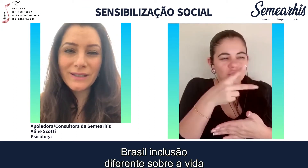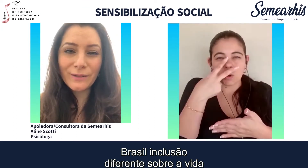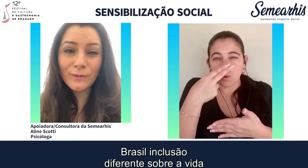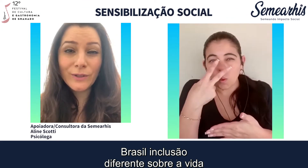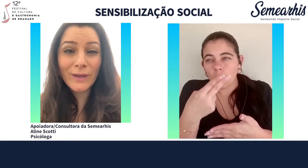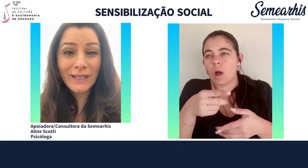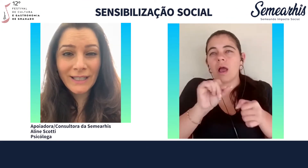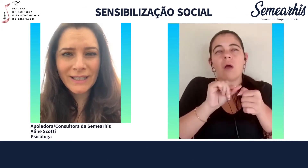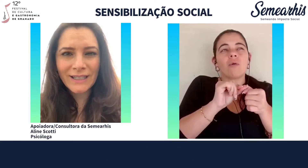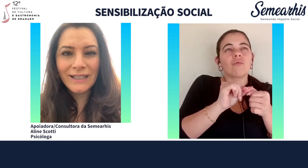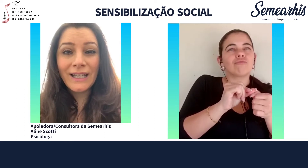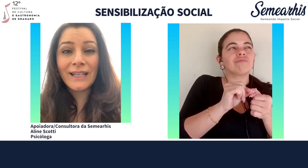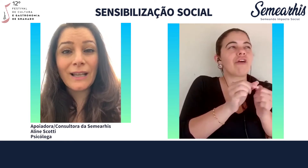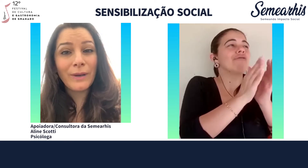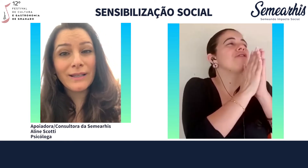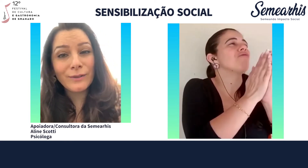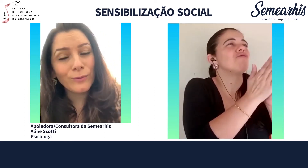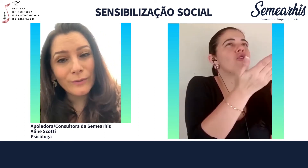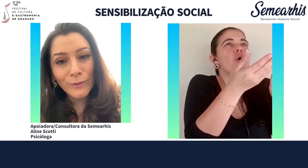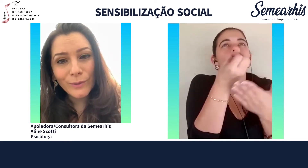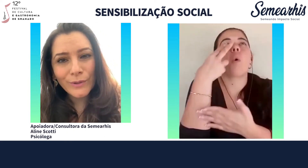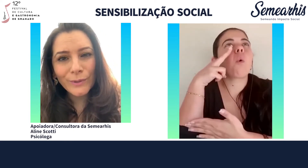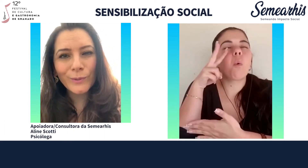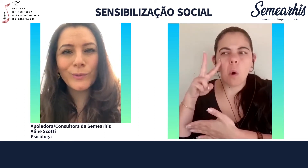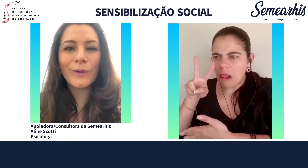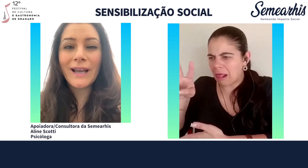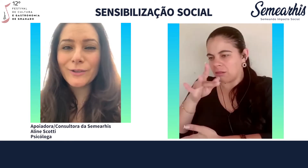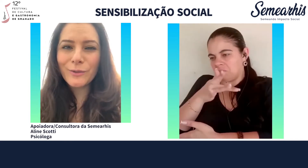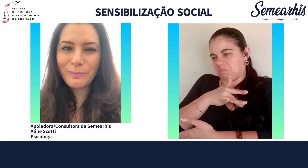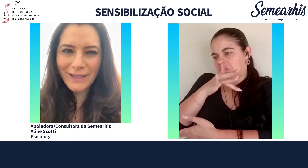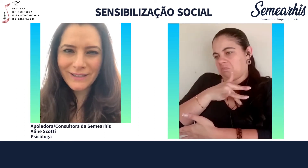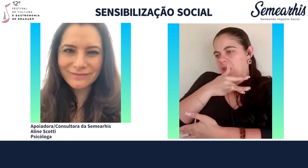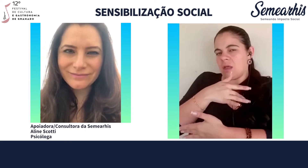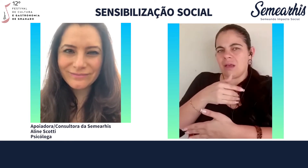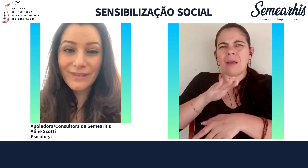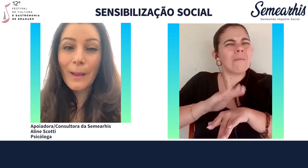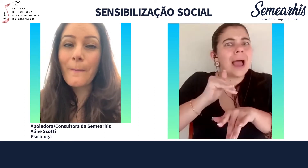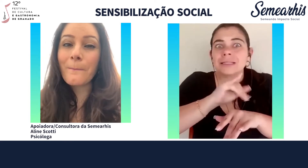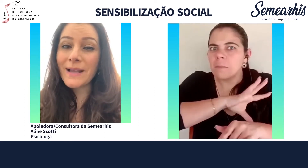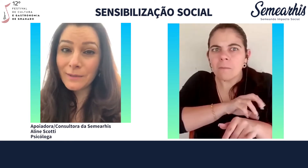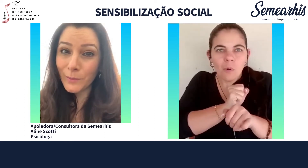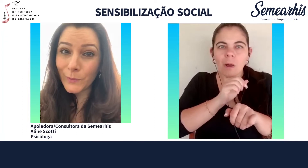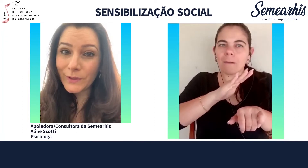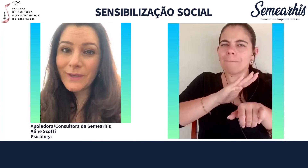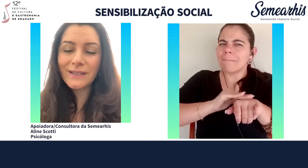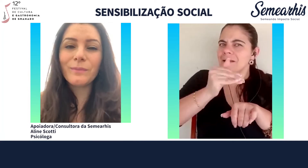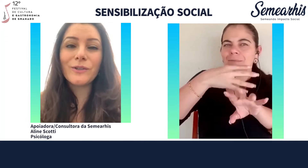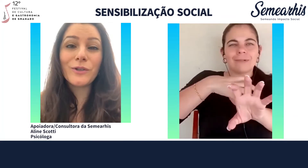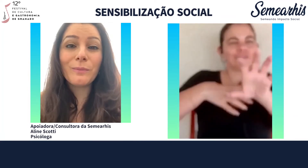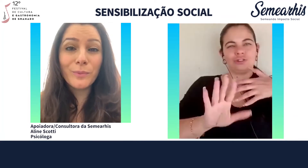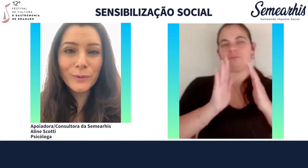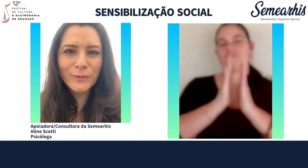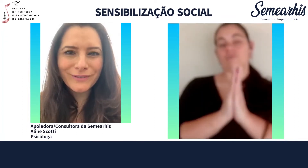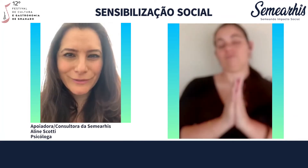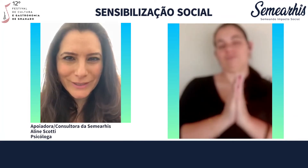no Brasil, eu vejo ainda que ela parece um favor, um olhar de pena. Mais amor, mais